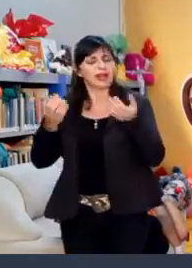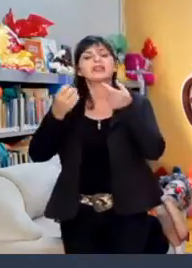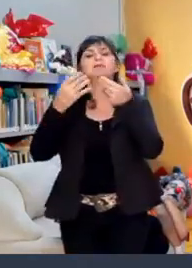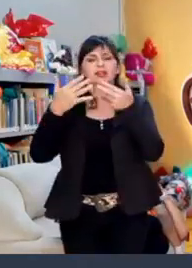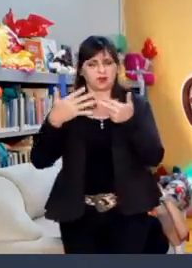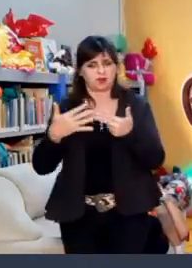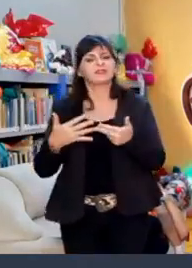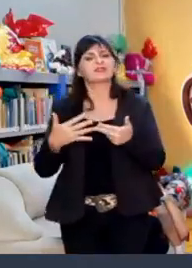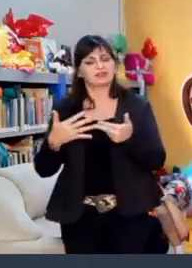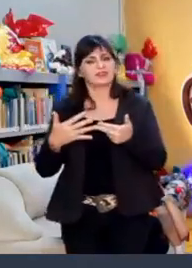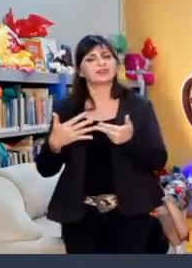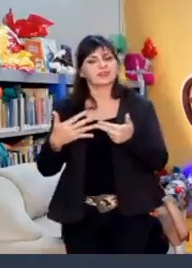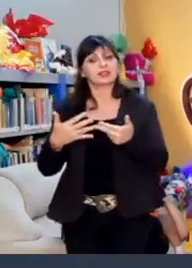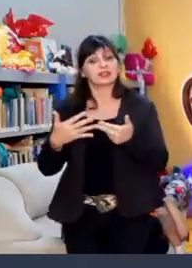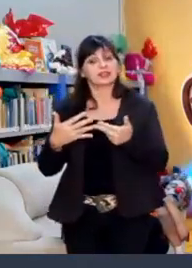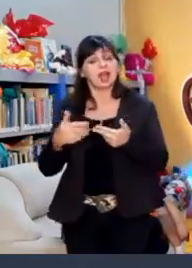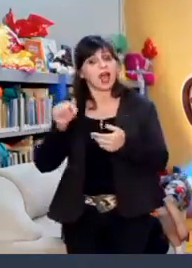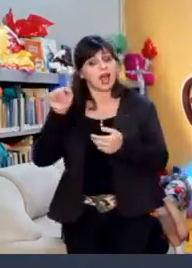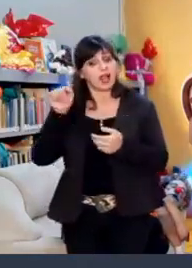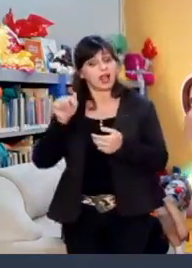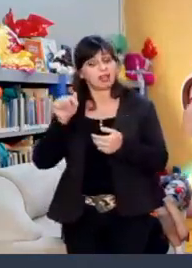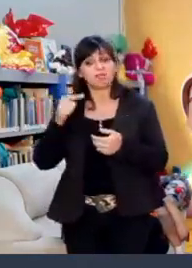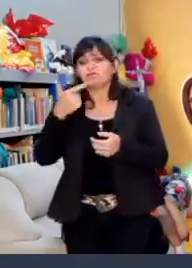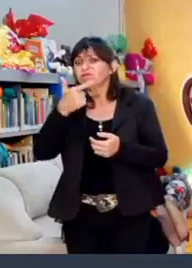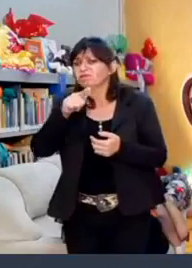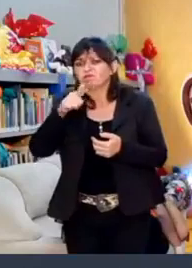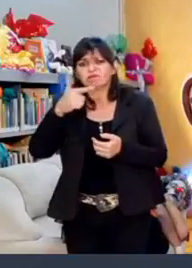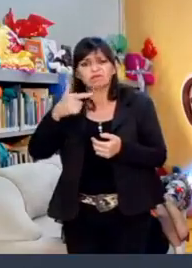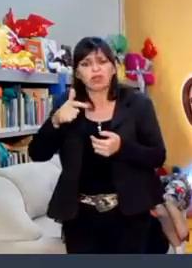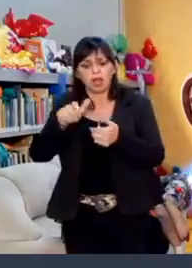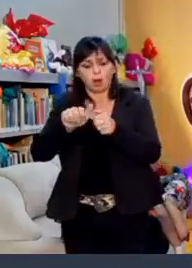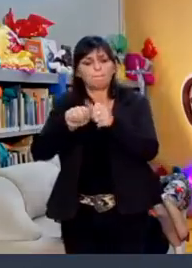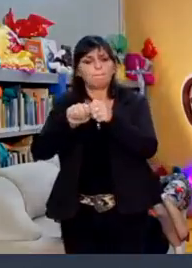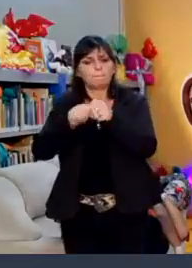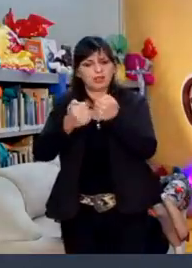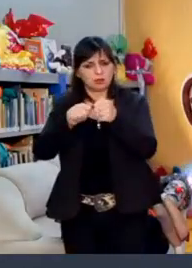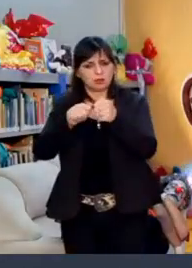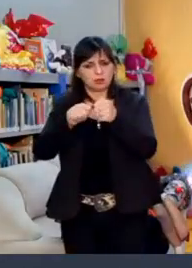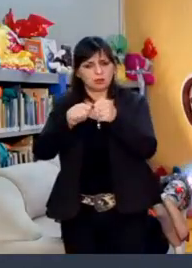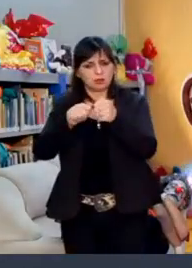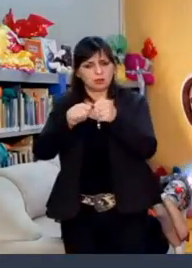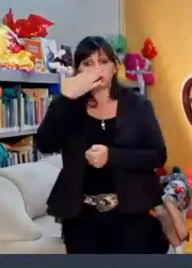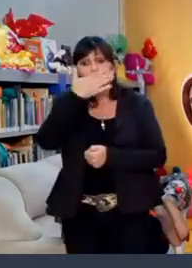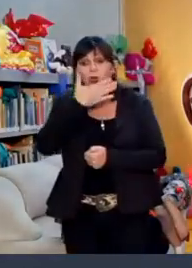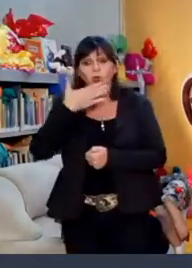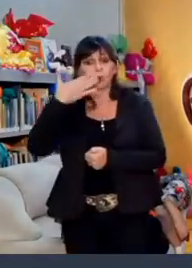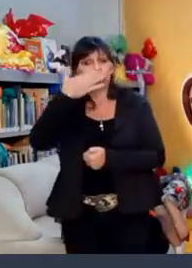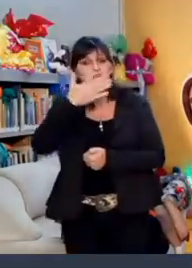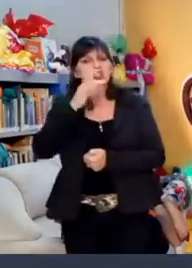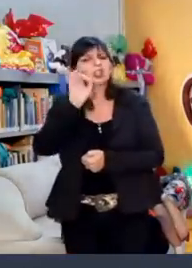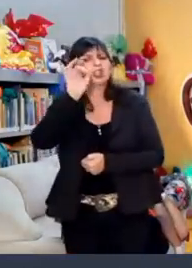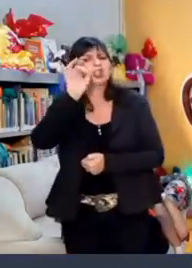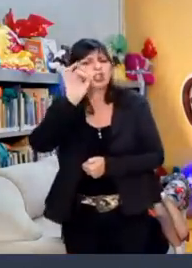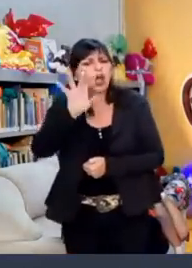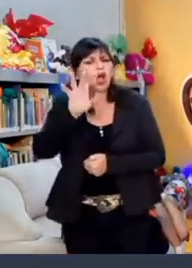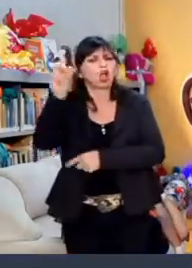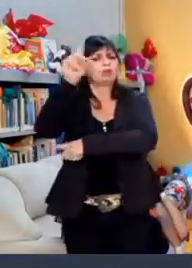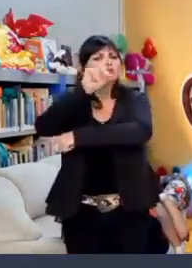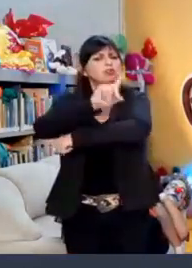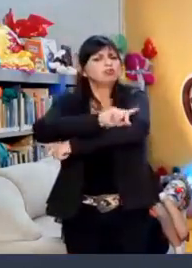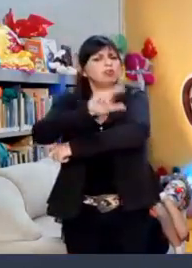isso. Que eles só viam amendoim doce, a questão da carapinha, na